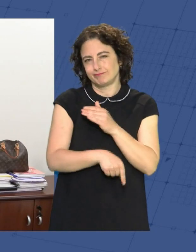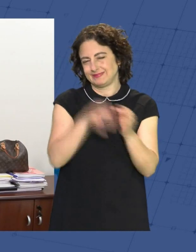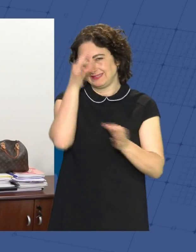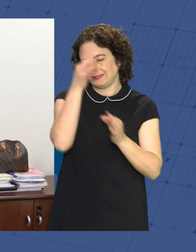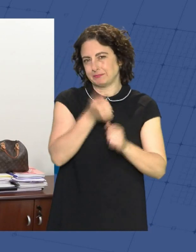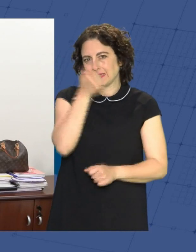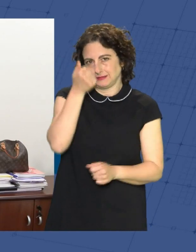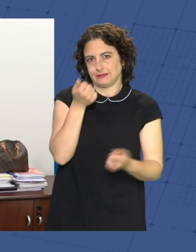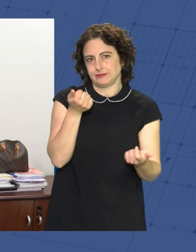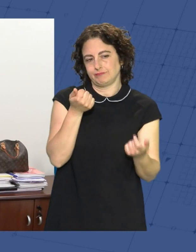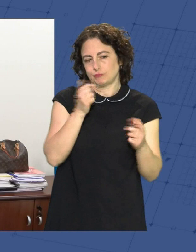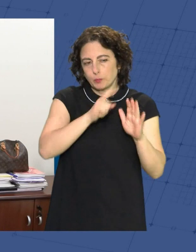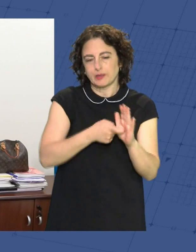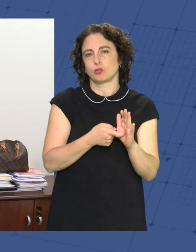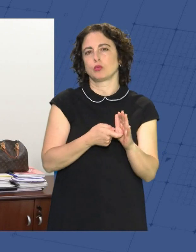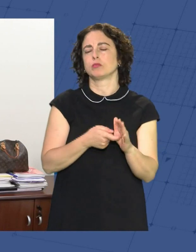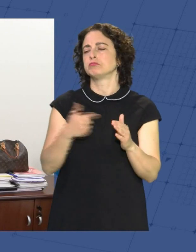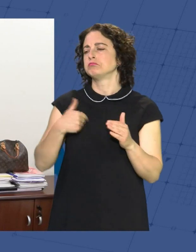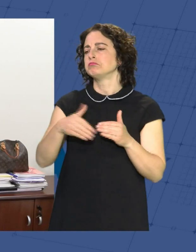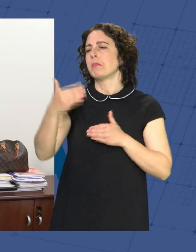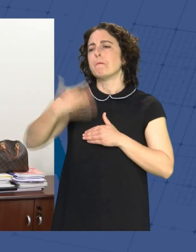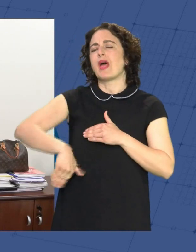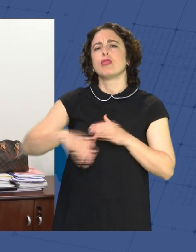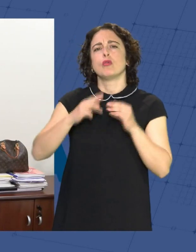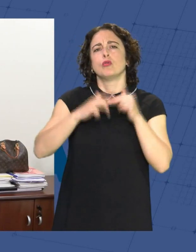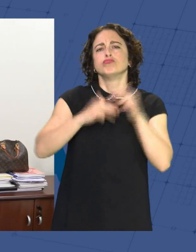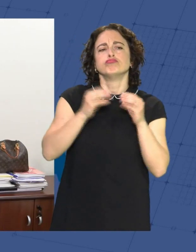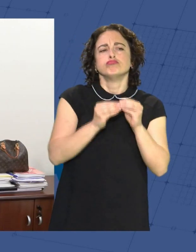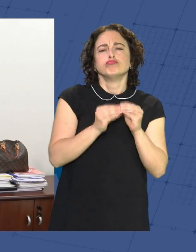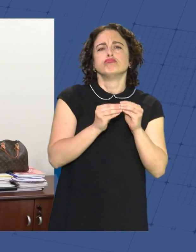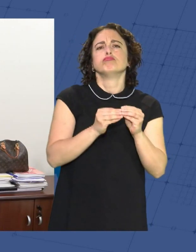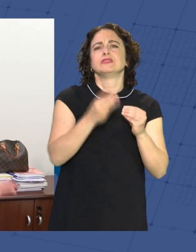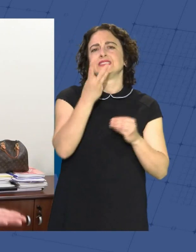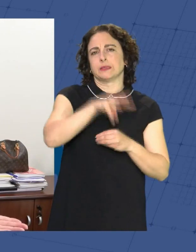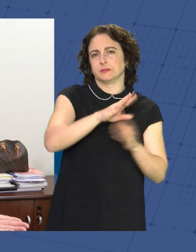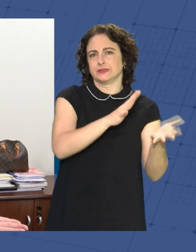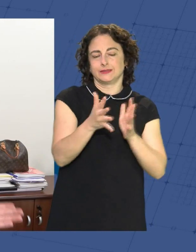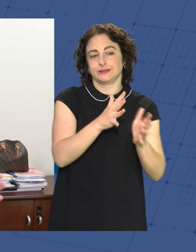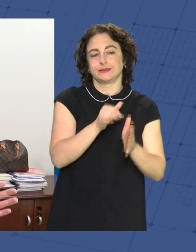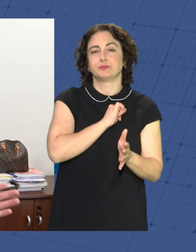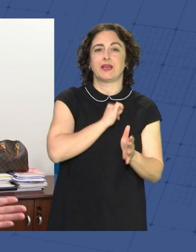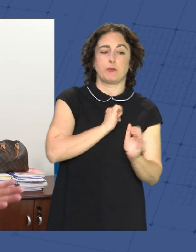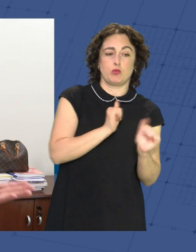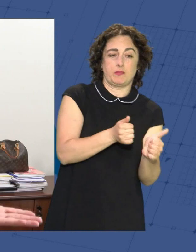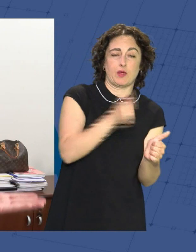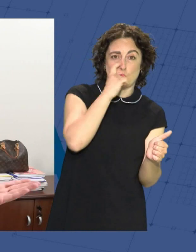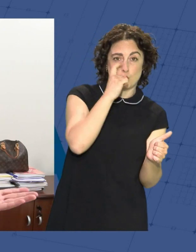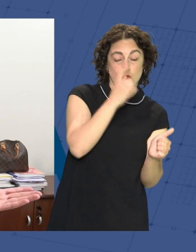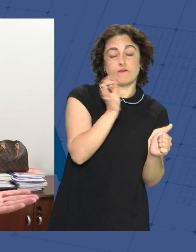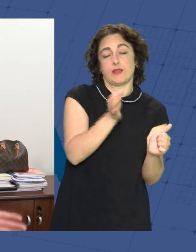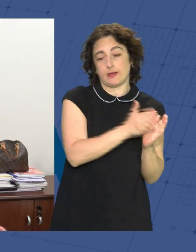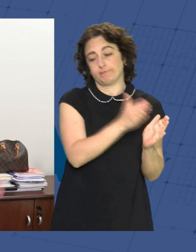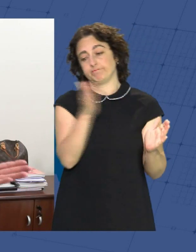reparación un poquito más integral. Tendrá un plazo de ejecución de unos tres meses, esperemos que empece en el mes de junio. Es verdad